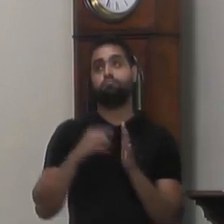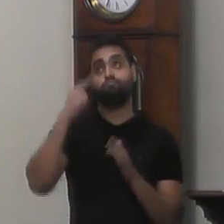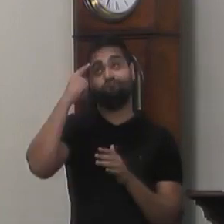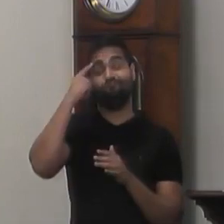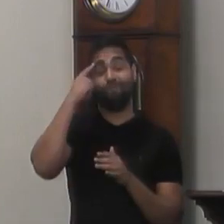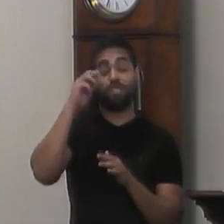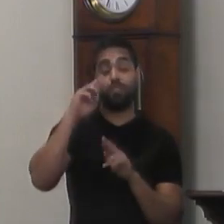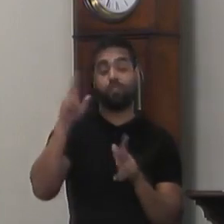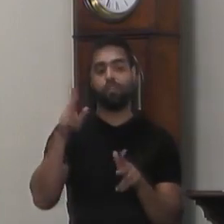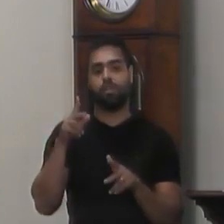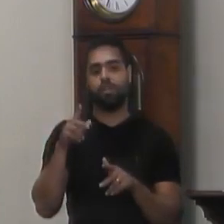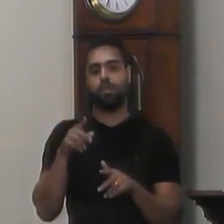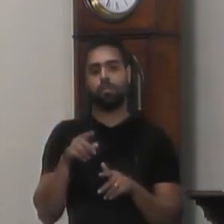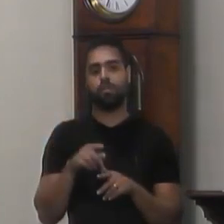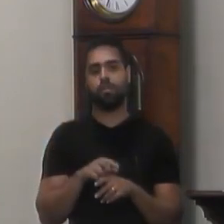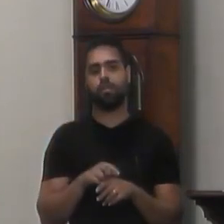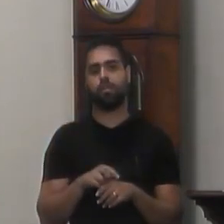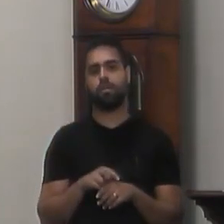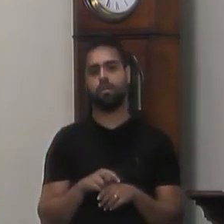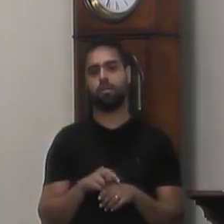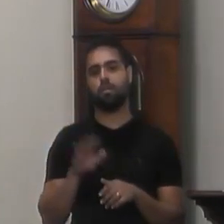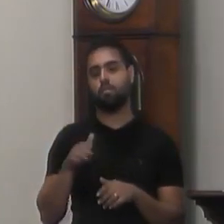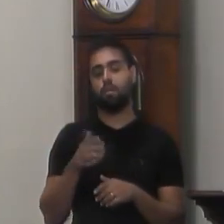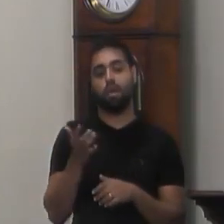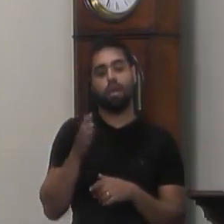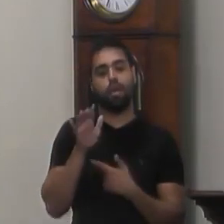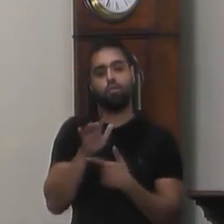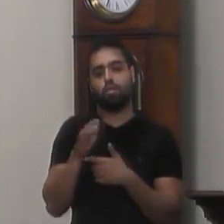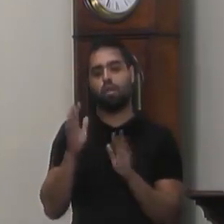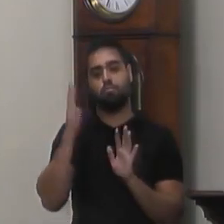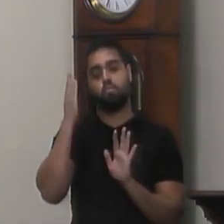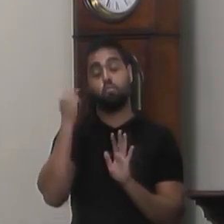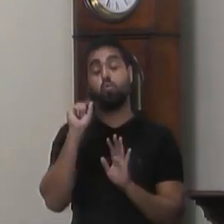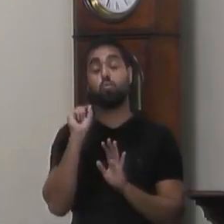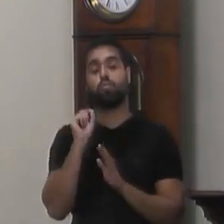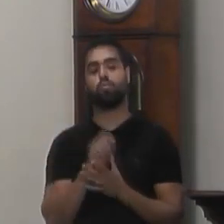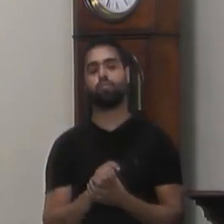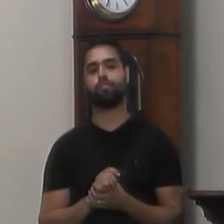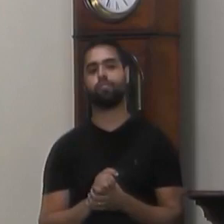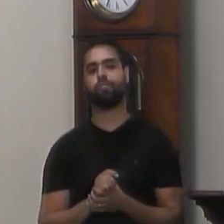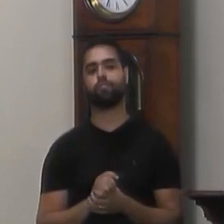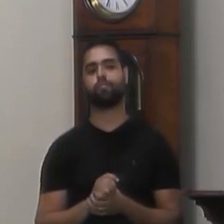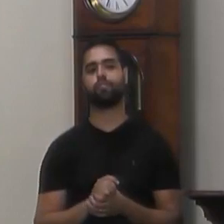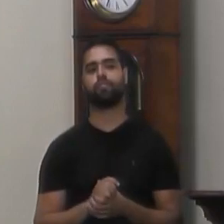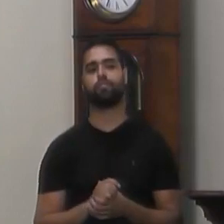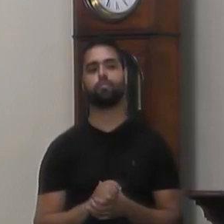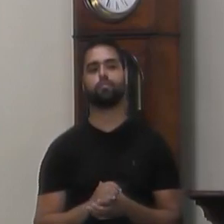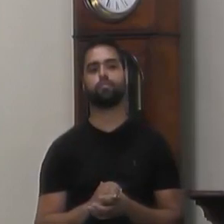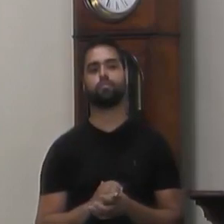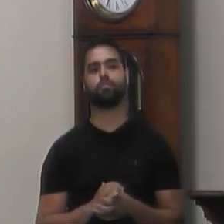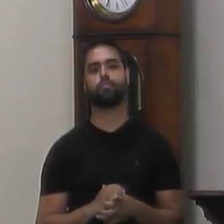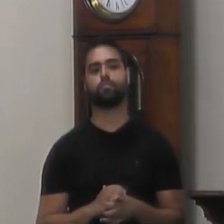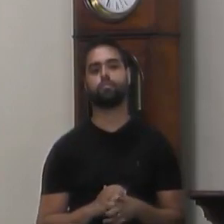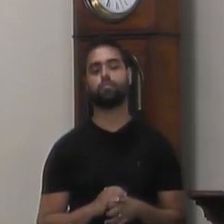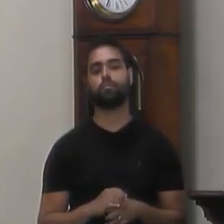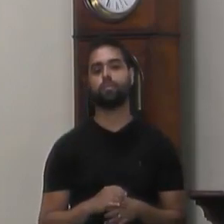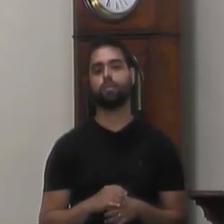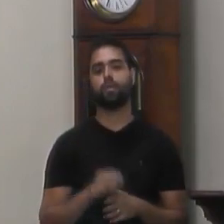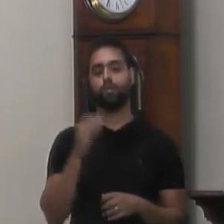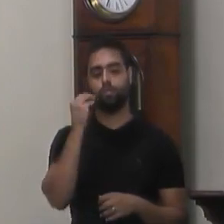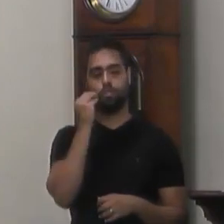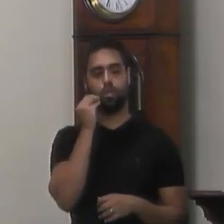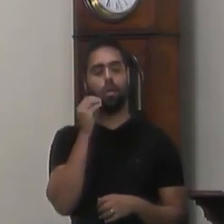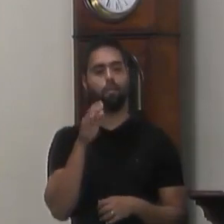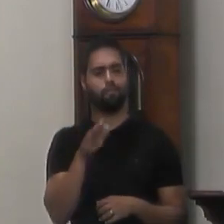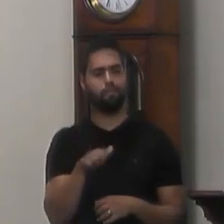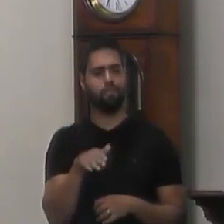jeito, às vezes prefere ajudar não sei o quê. Então eu acho o seguinte, tivemos a oportunidade para melhorar esse carnaval